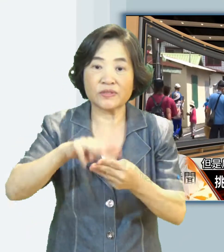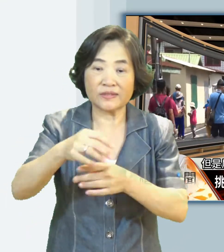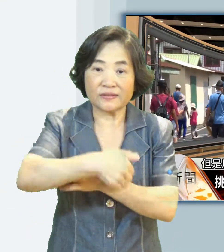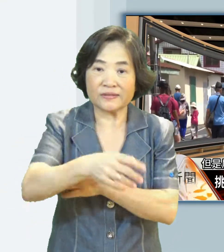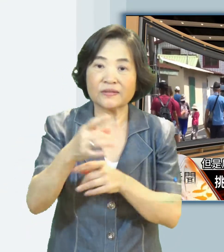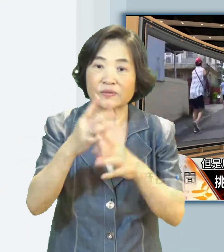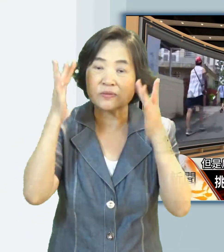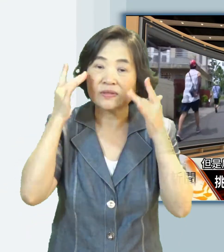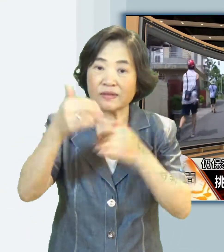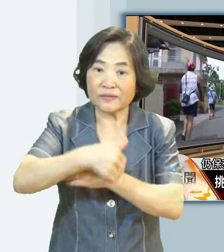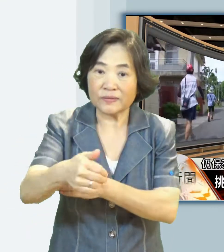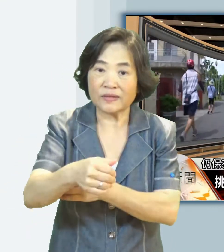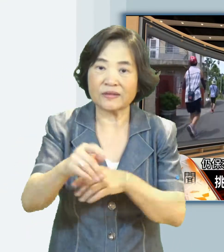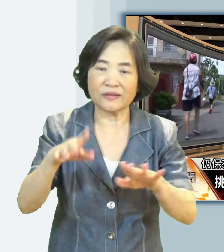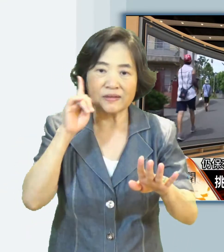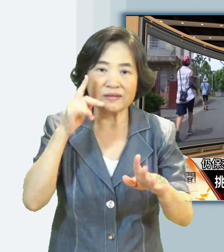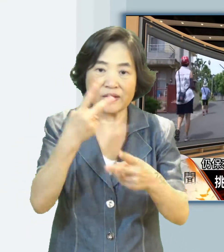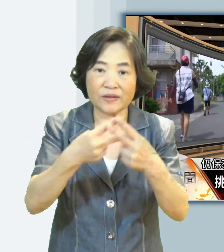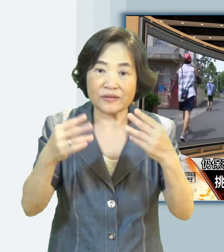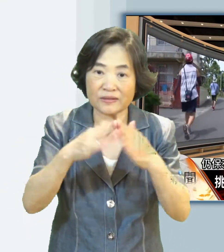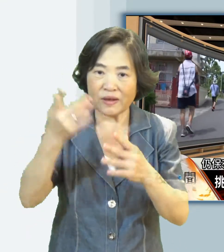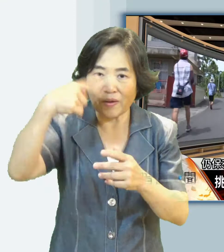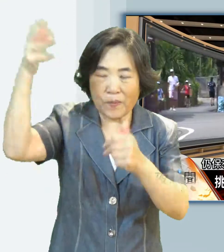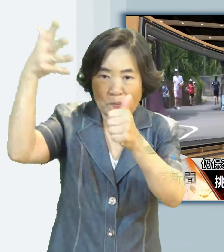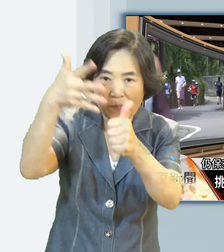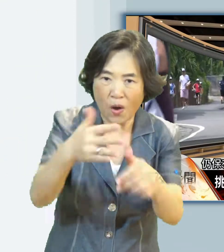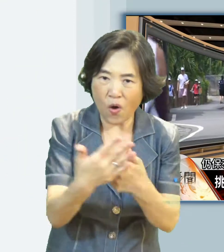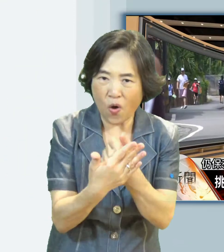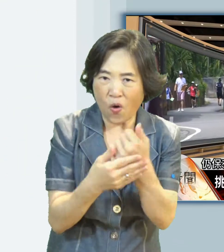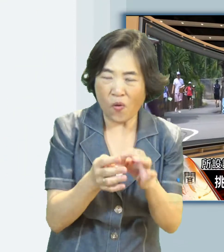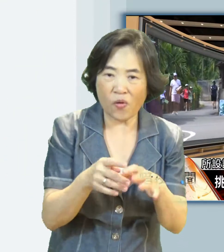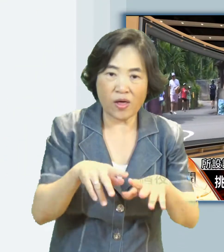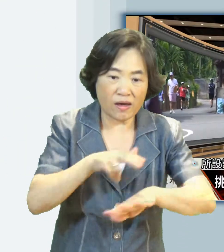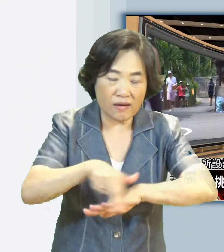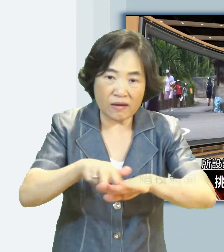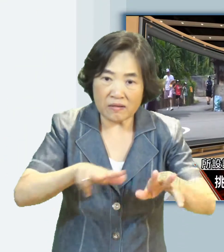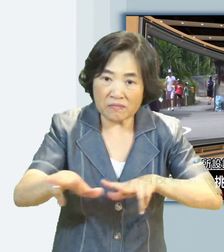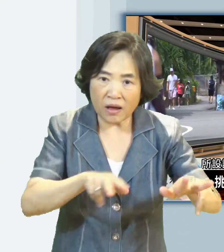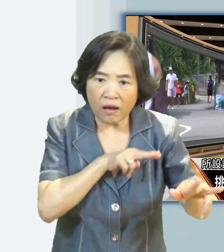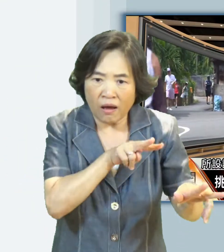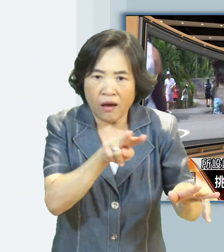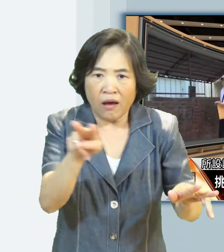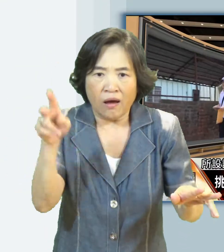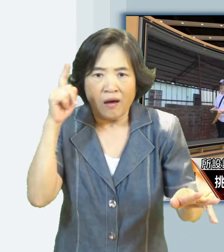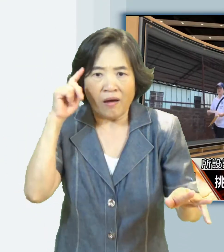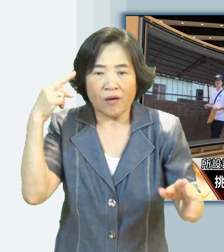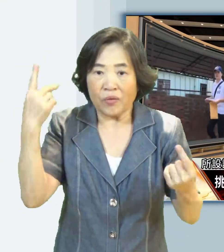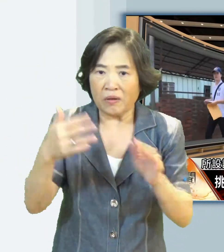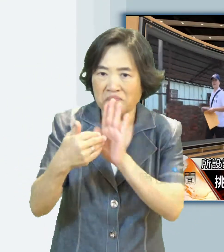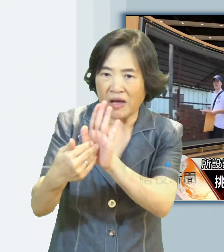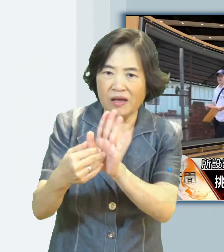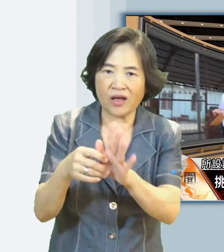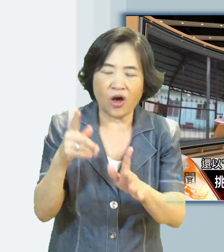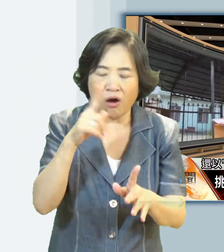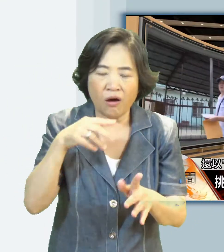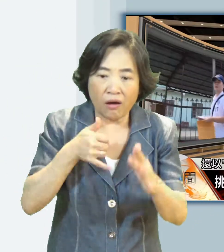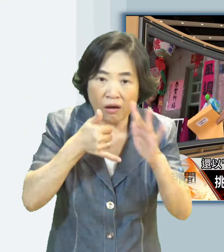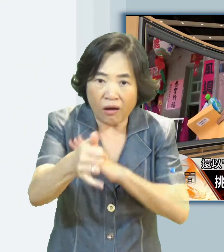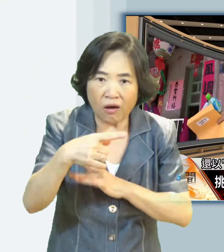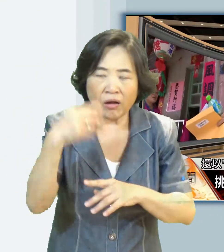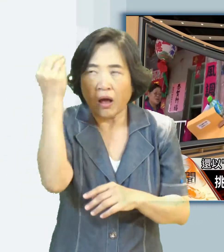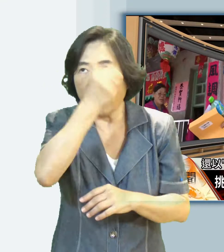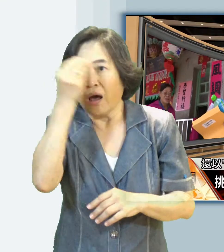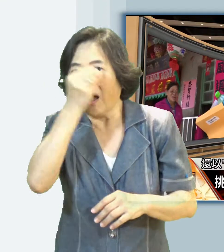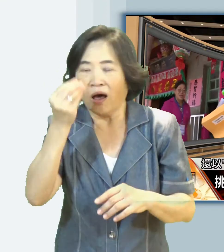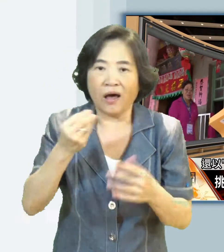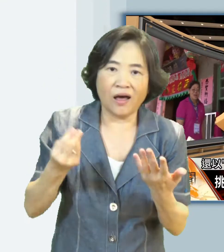渐向该中南村，还是保留传统客家中该丰年性，设计出来该总头土路，人工一片是